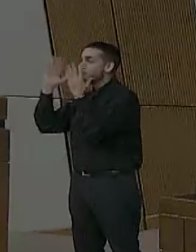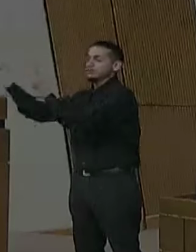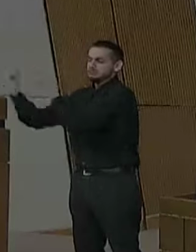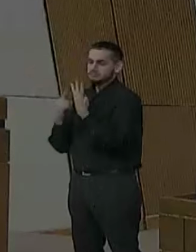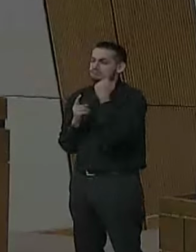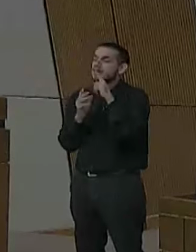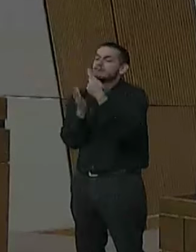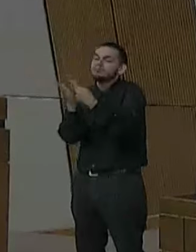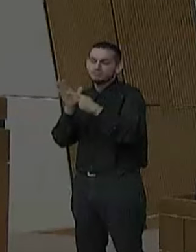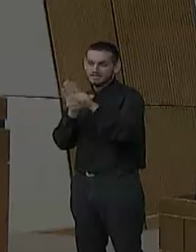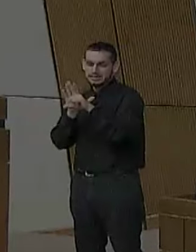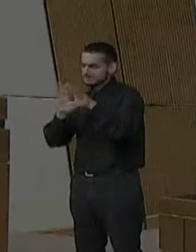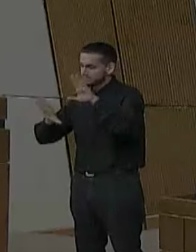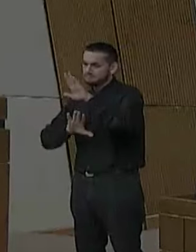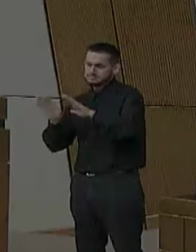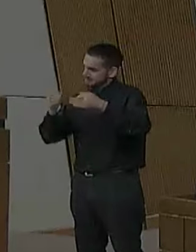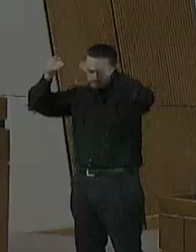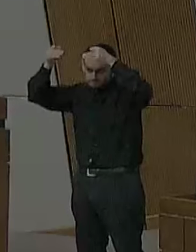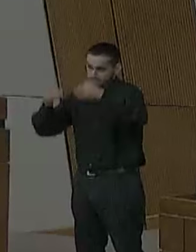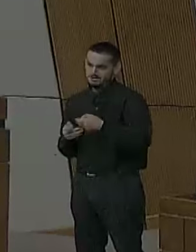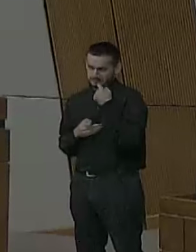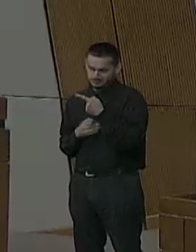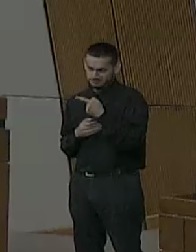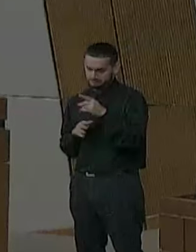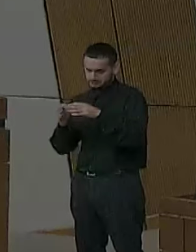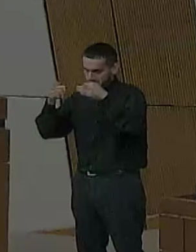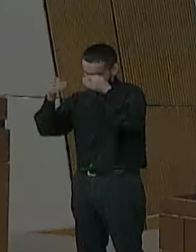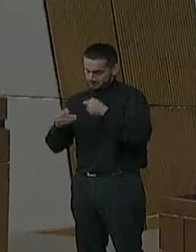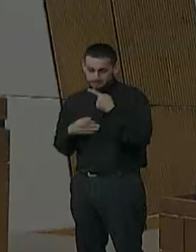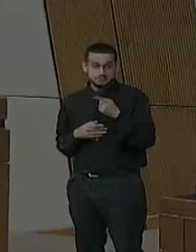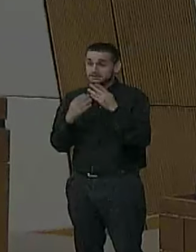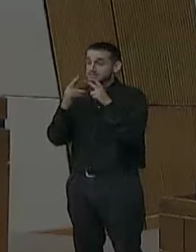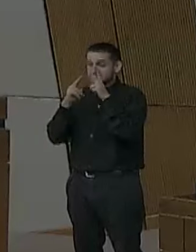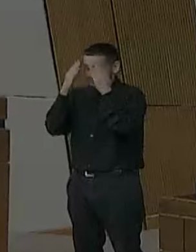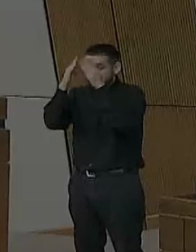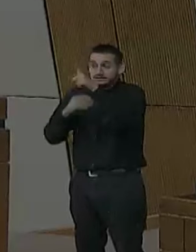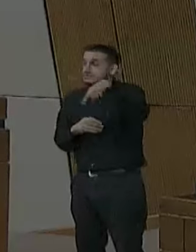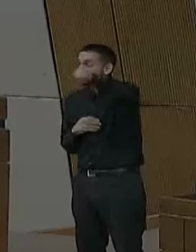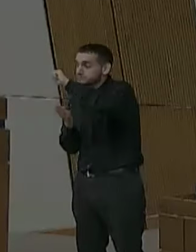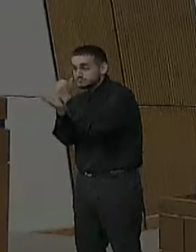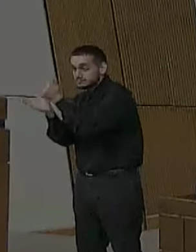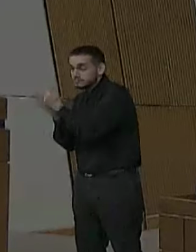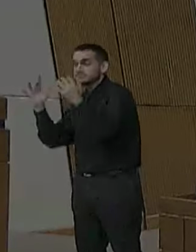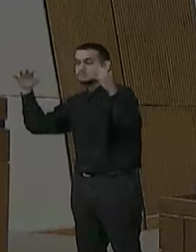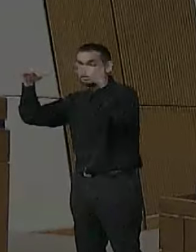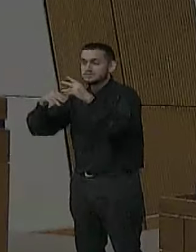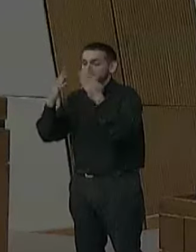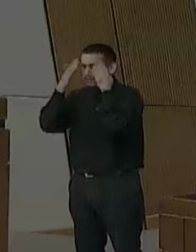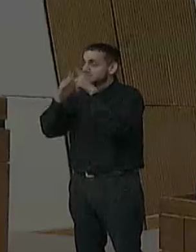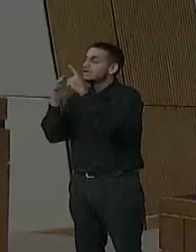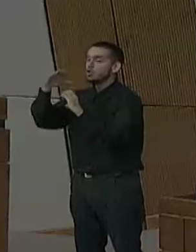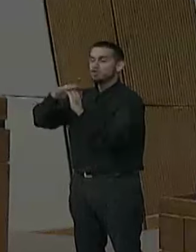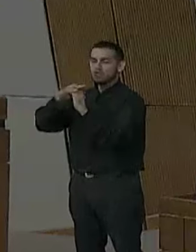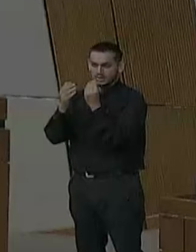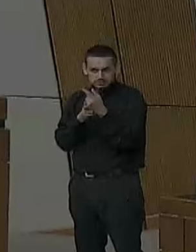ley. Entonces, más que nada eso, yo también agradecerles a todos por la participación, agradecer también la presencia de la CONADIS,